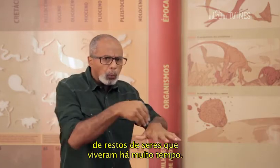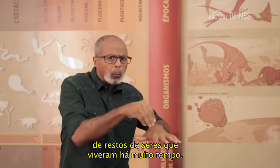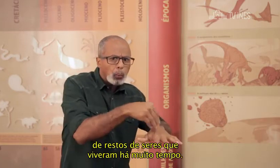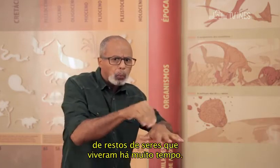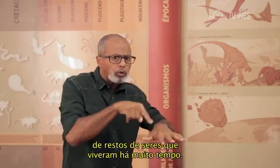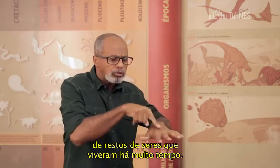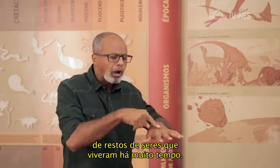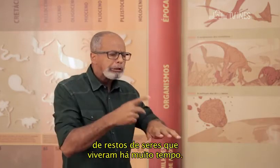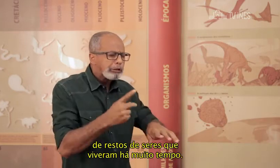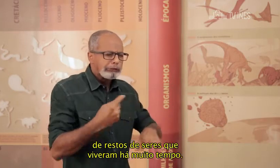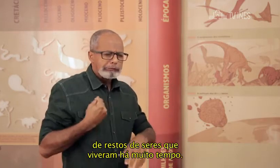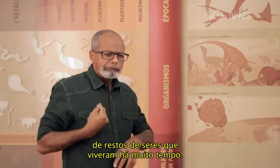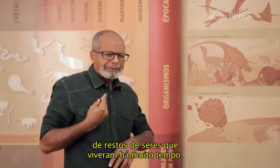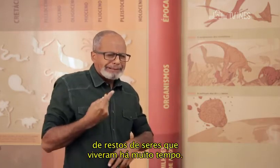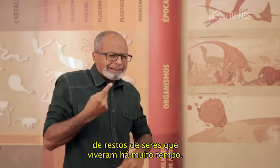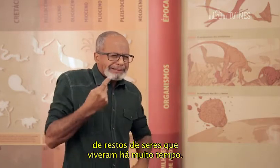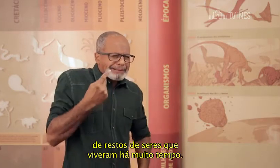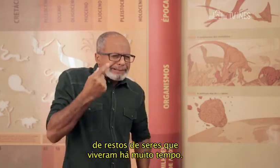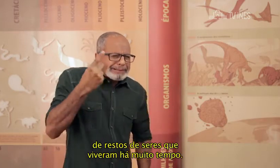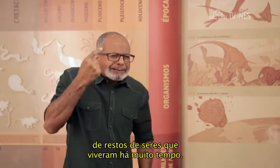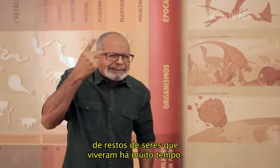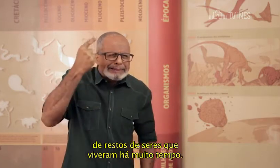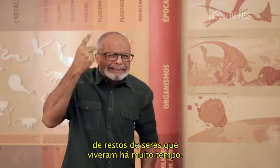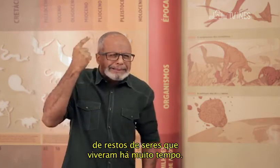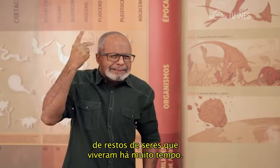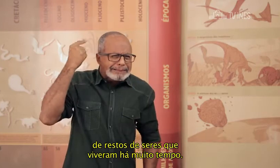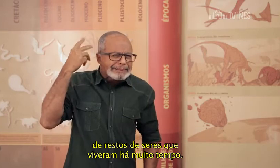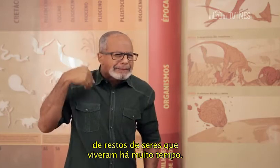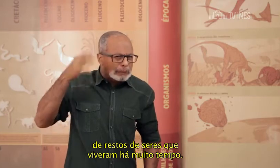seres que viveram há muito tempo.